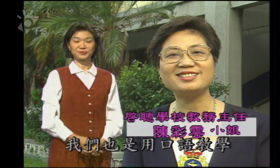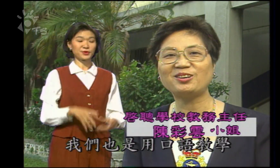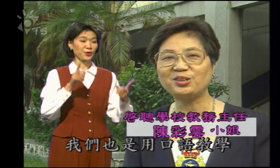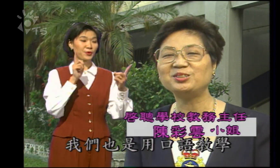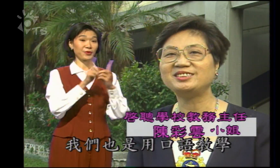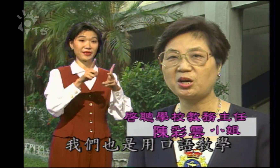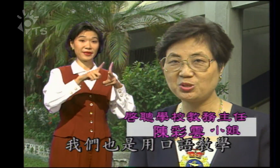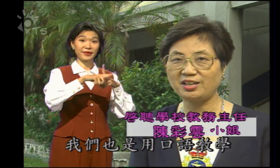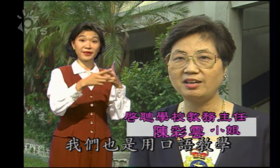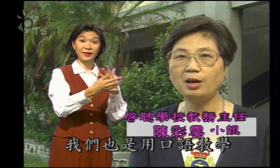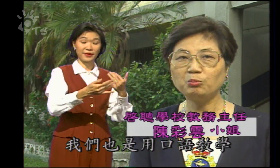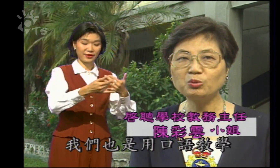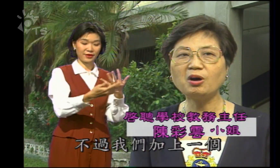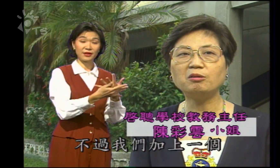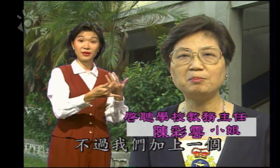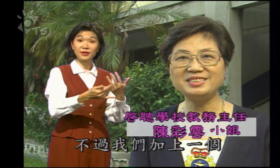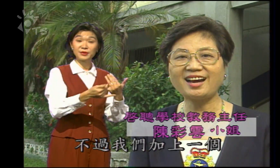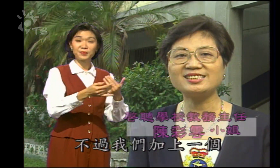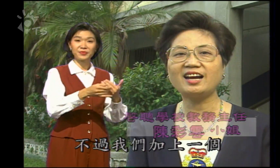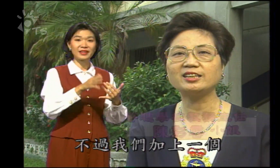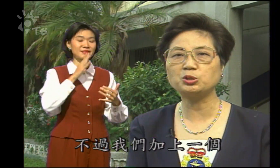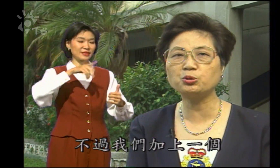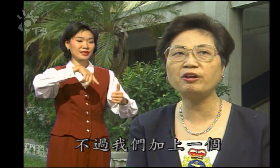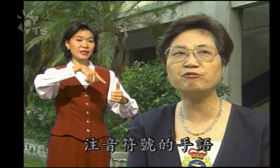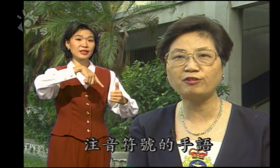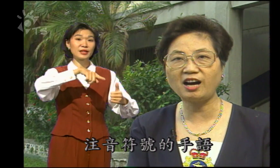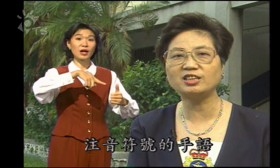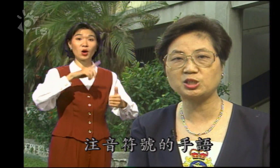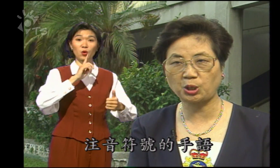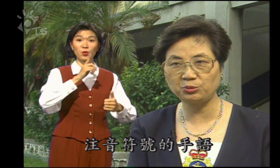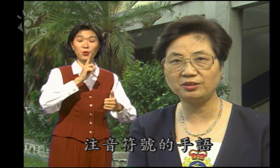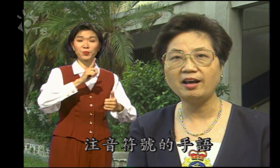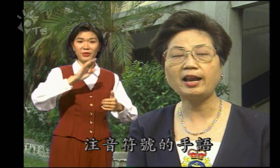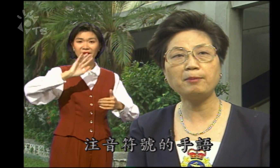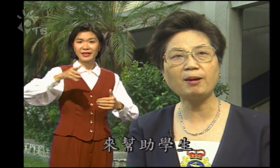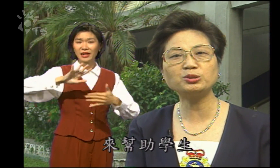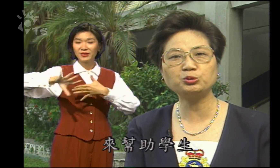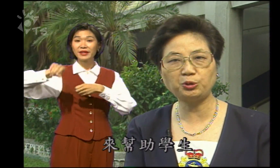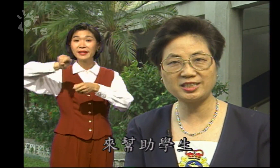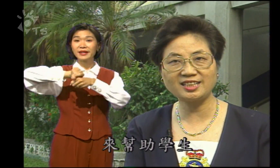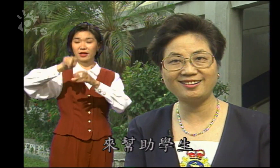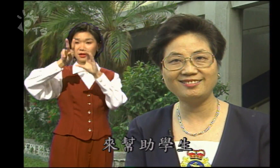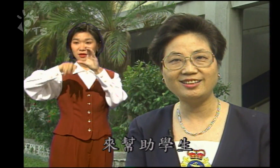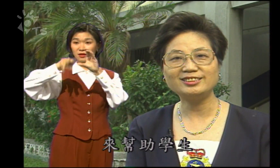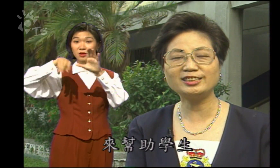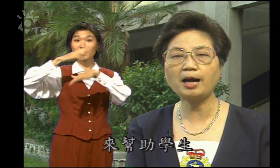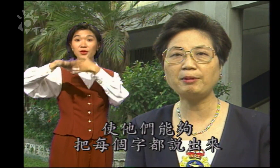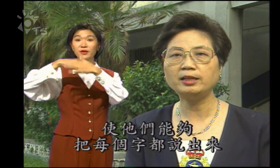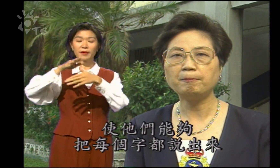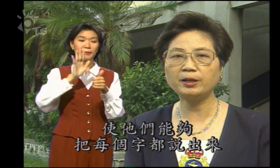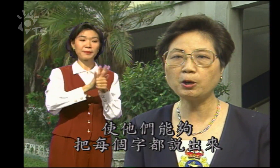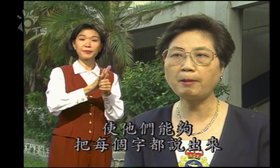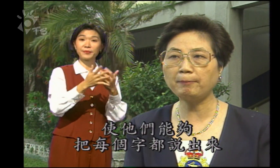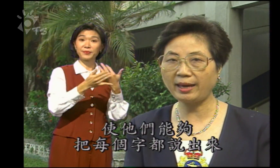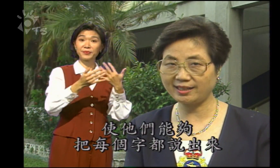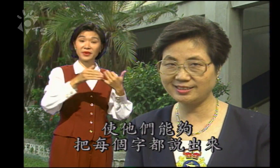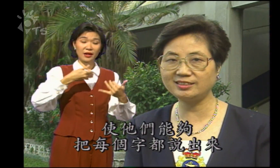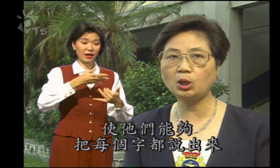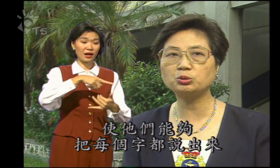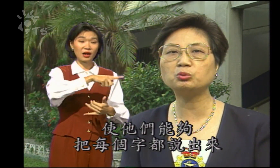用口语教学，不过我们加上一个注音符号的手语，来帮助学生，使他们能够把每个字都说